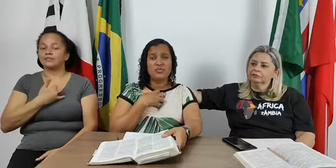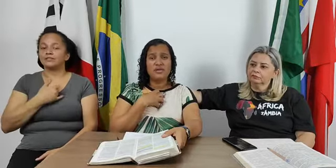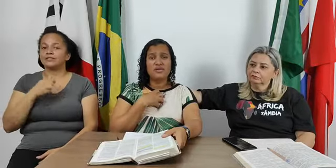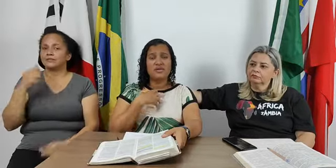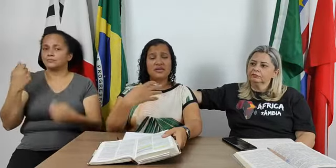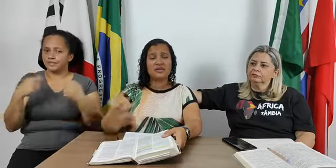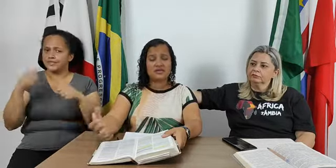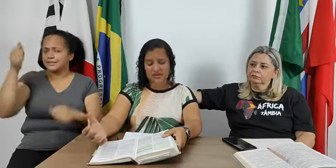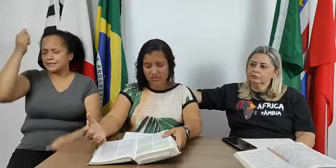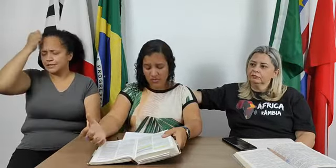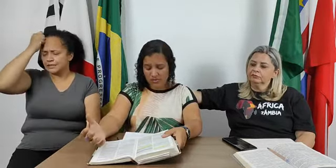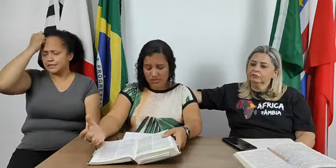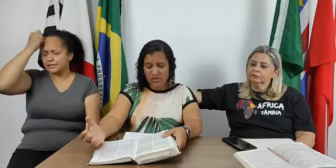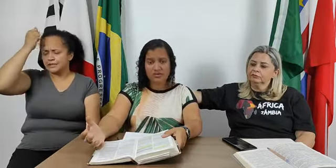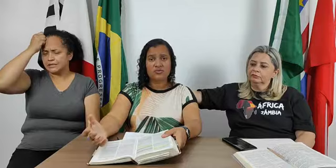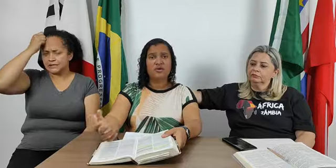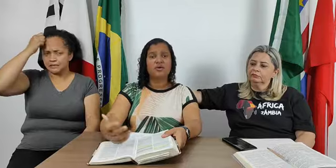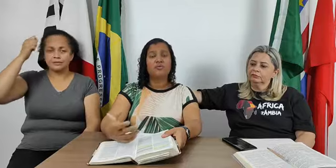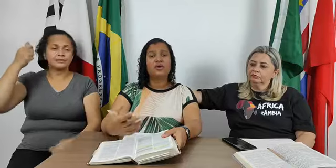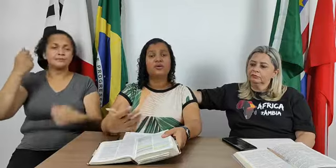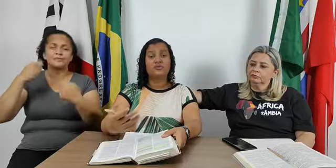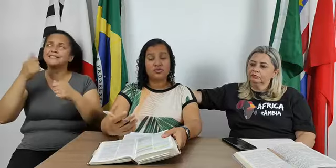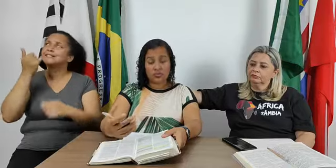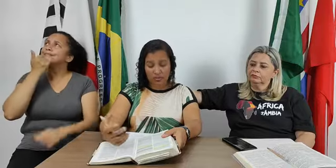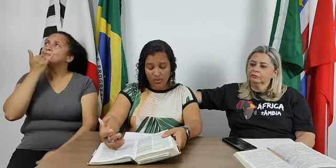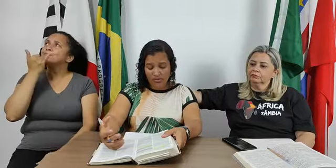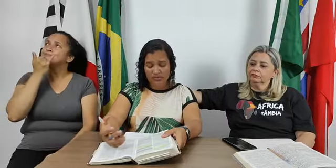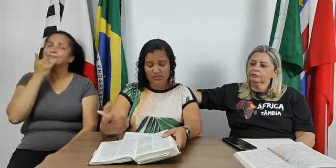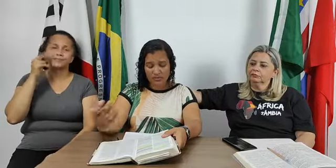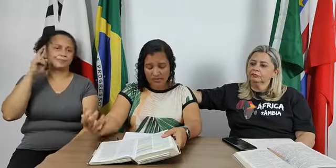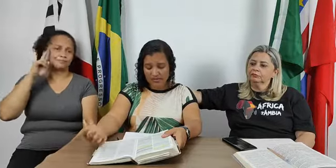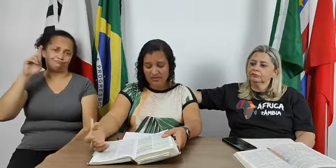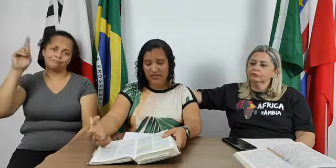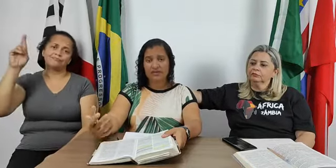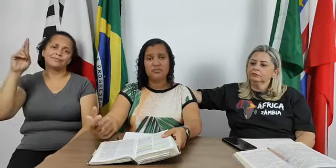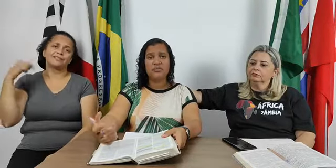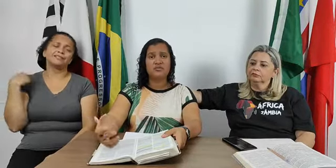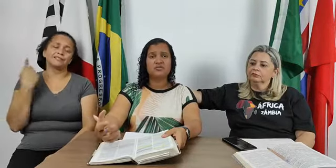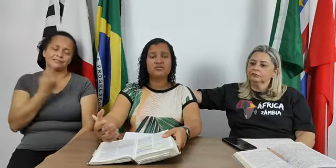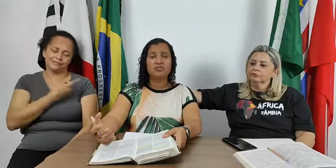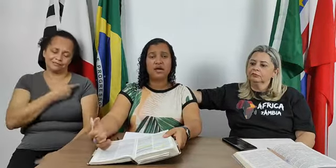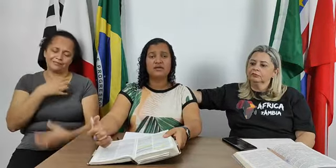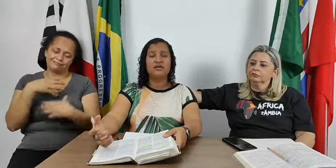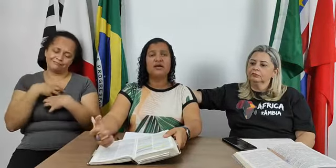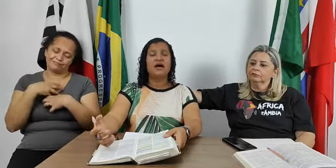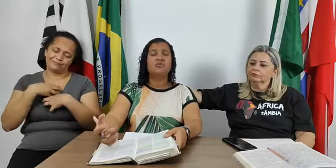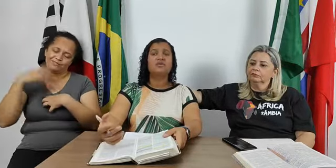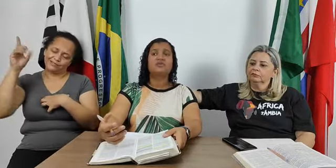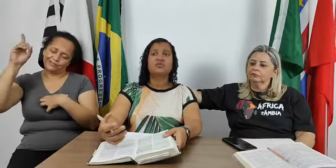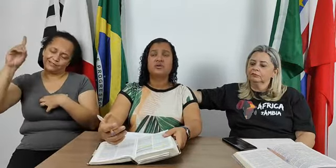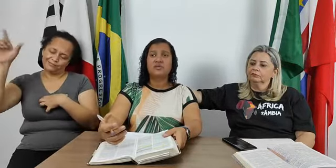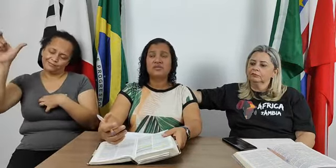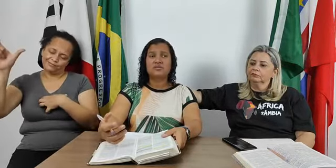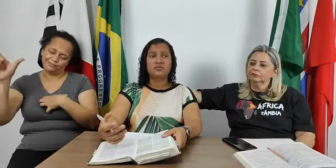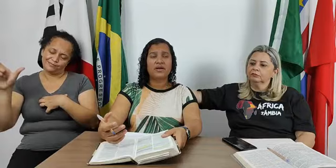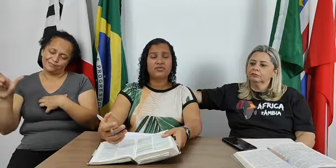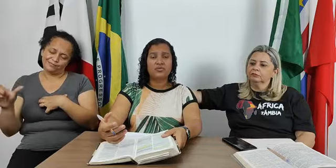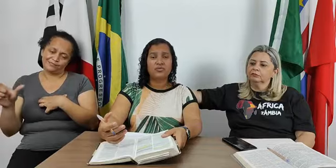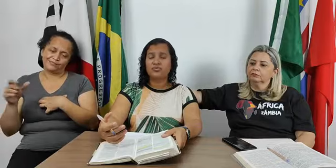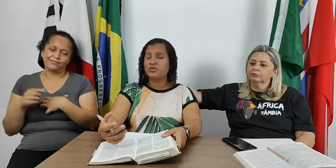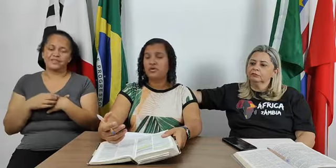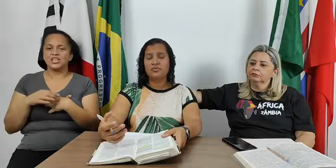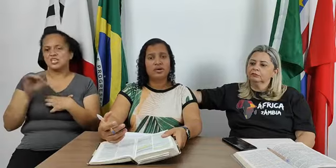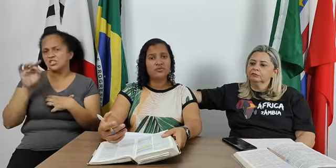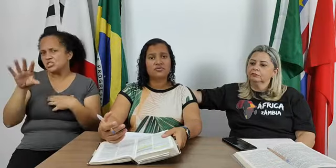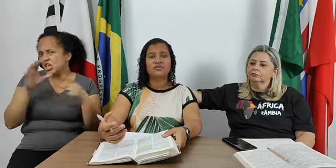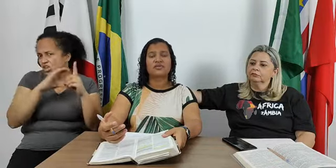eu me arrepender, que é necessário conserto, para que a gente possa se apresentar na presença do Pai. Ah, mas eu só estou na presença do Pai no